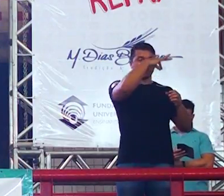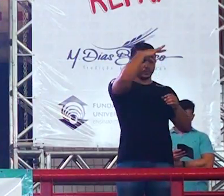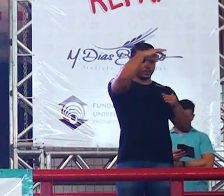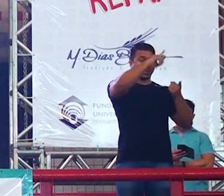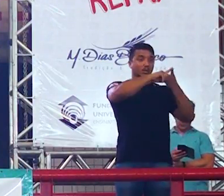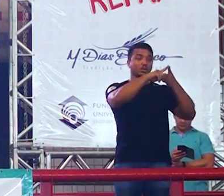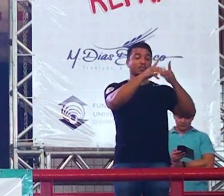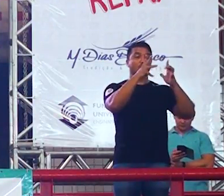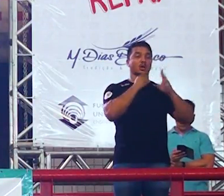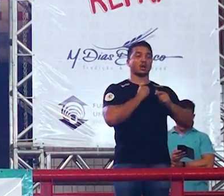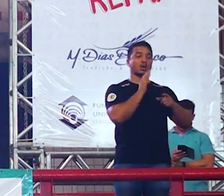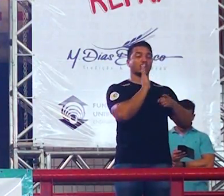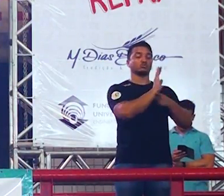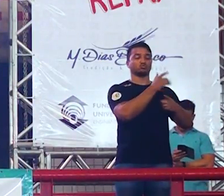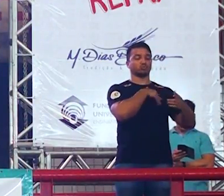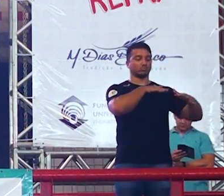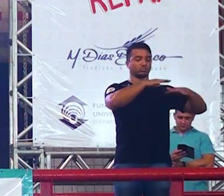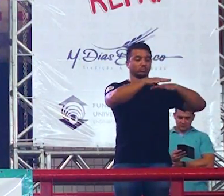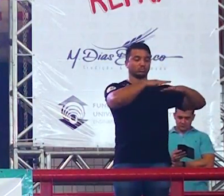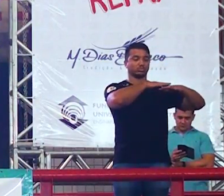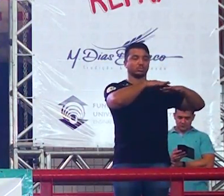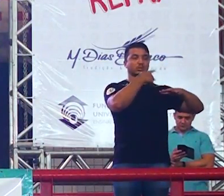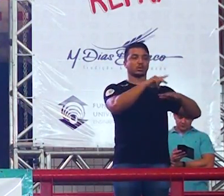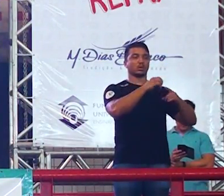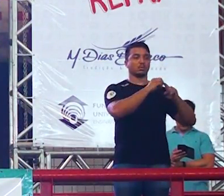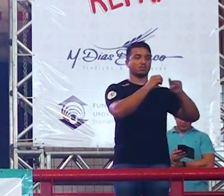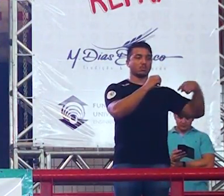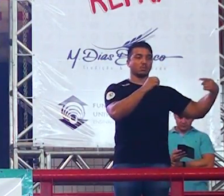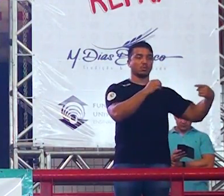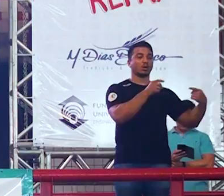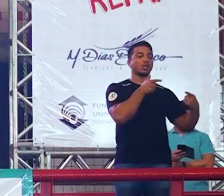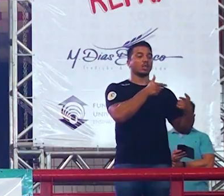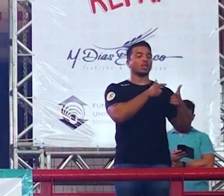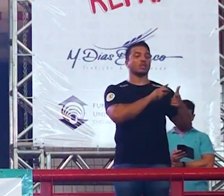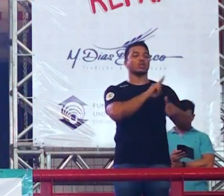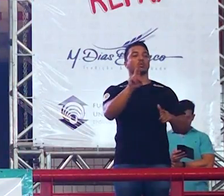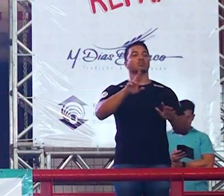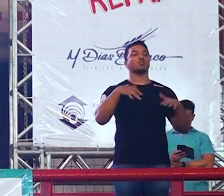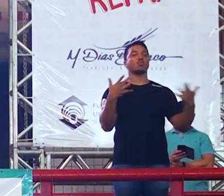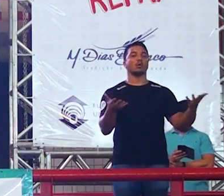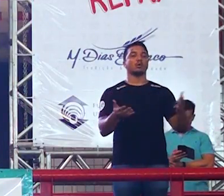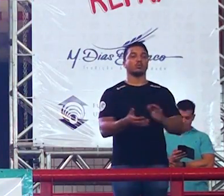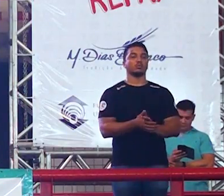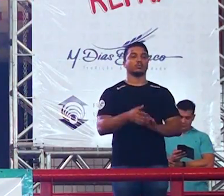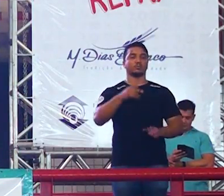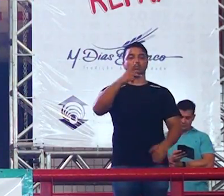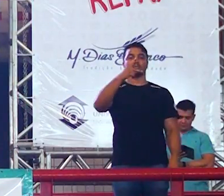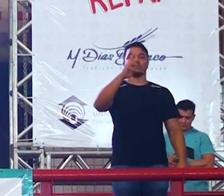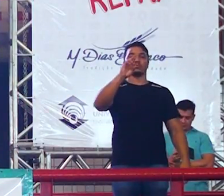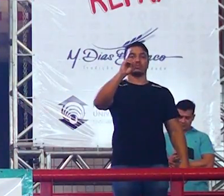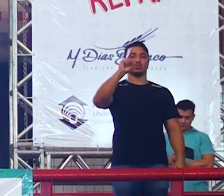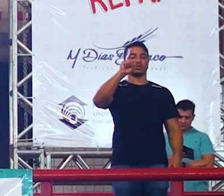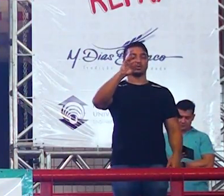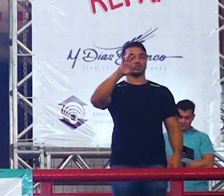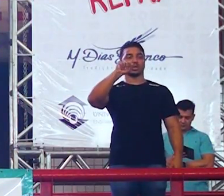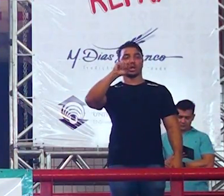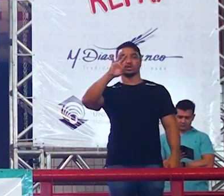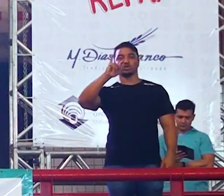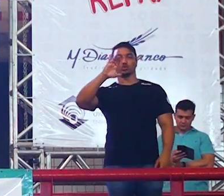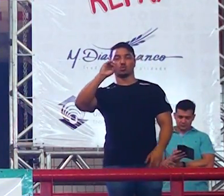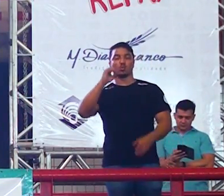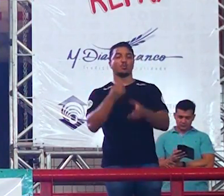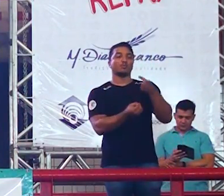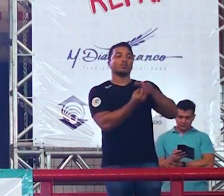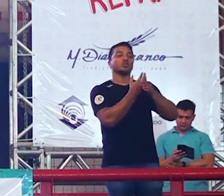da motilidade dos espermatozoides. Esse líquido produzido é quem? É o líquido prostático e é produzido pela